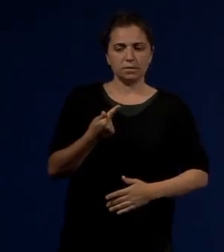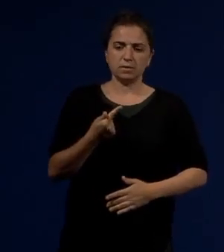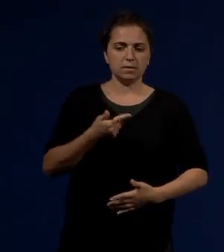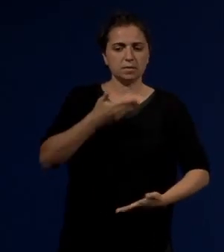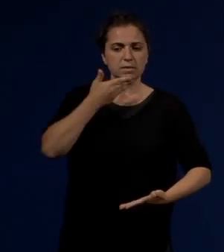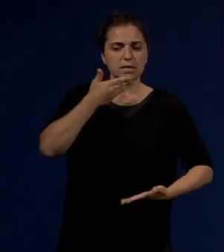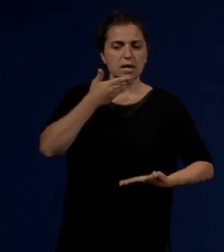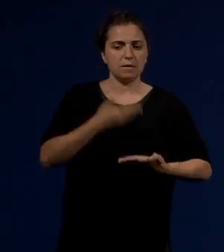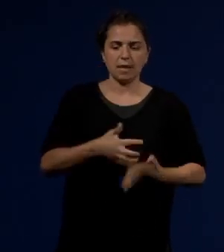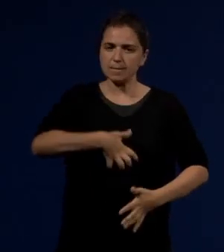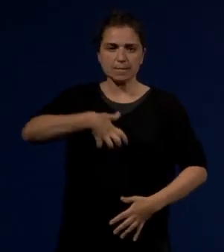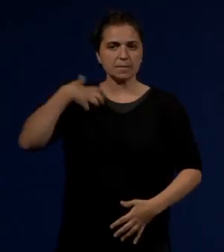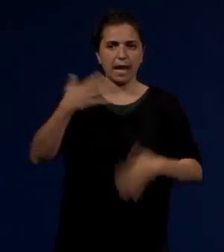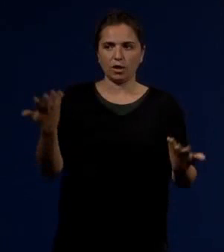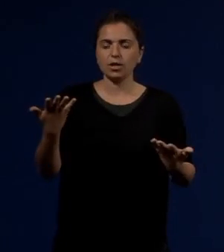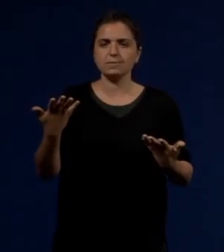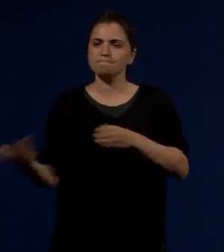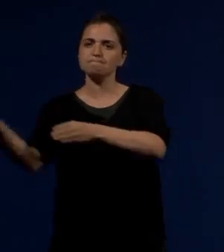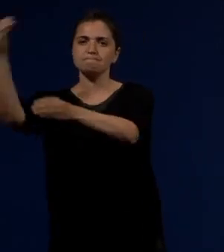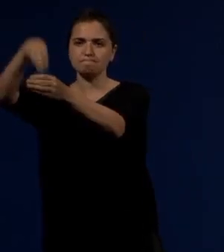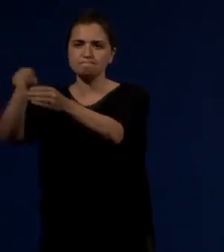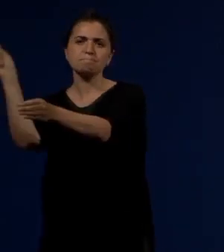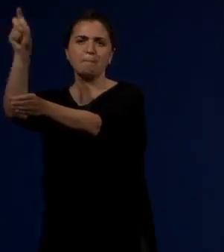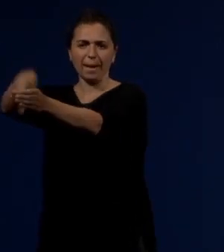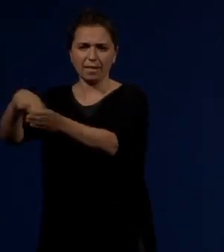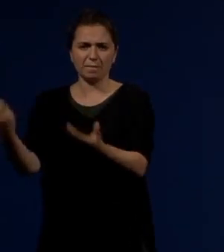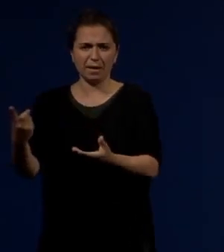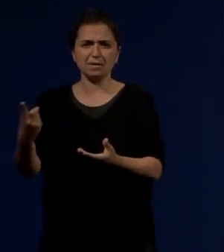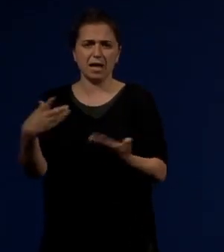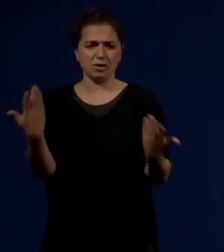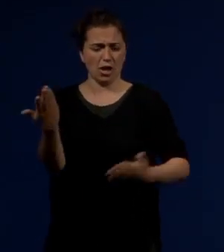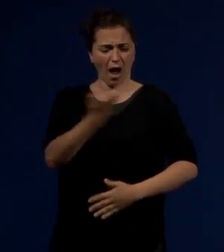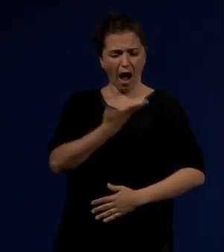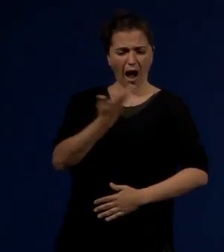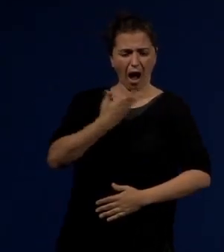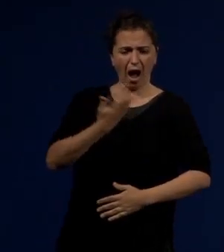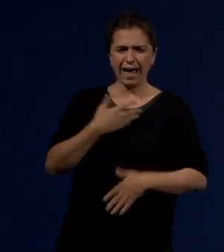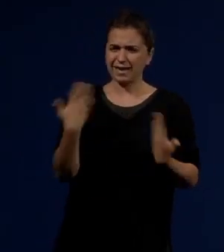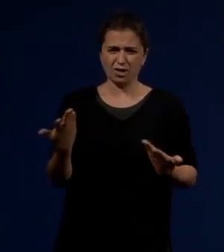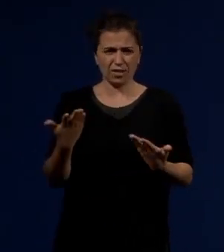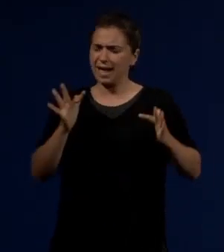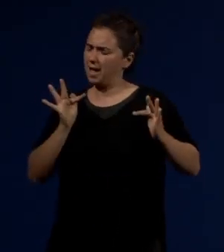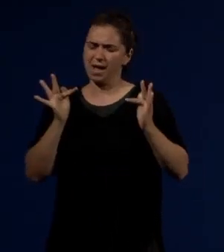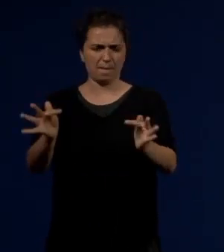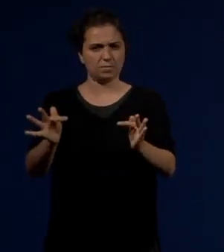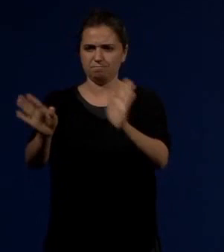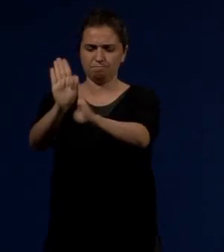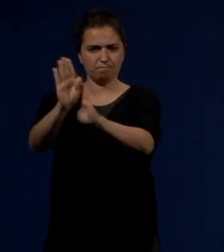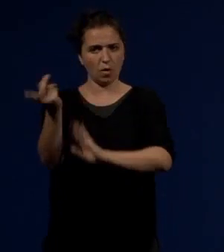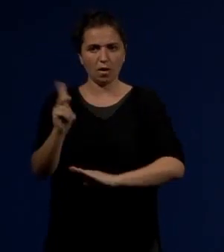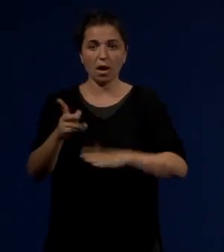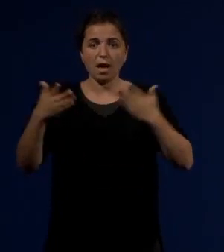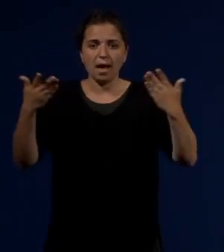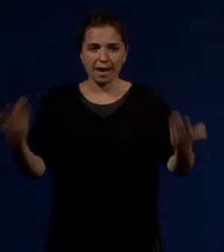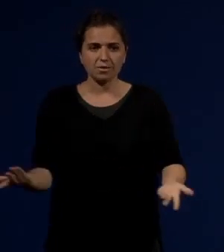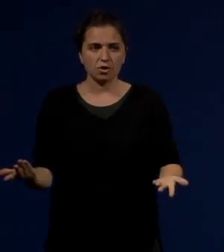non podíamos seguir aturando máis, porque sabíamos as que nos estaban facendo e non queríamos que nos seguisen facendo xa nunca máis. Por lo